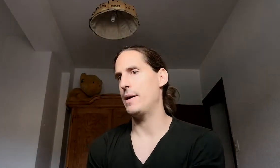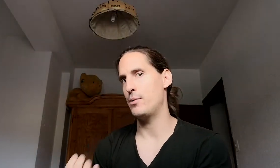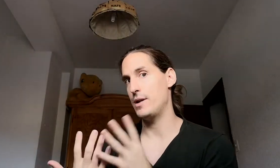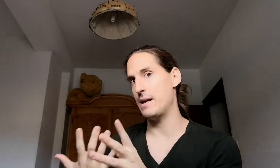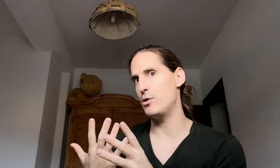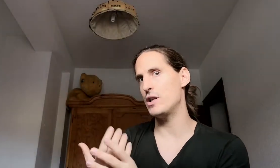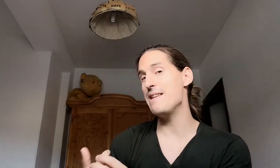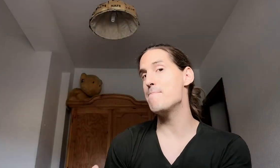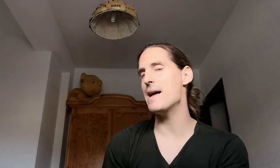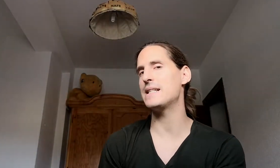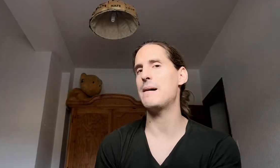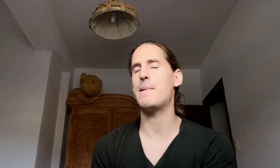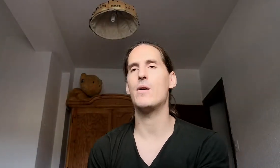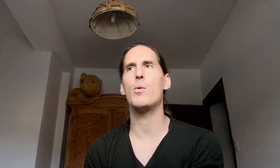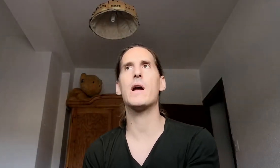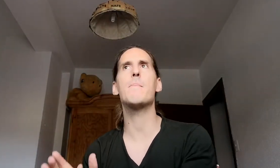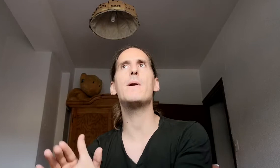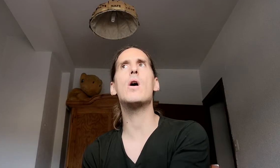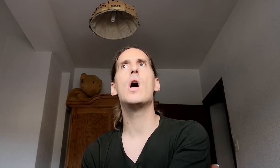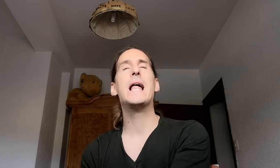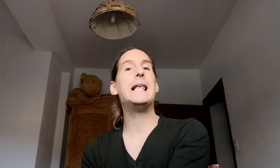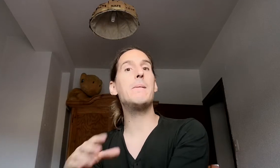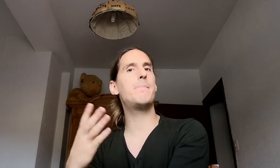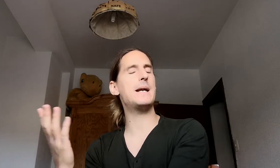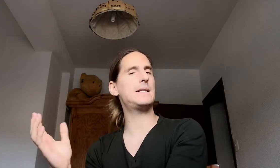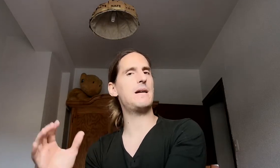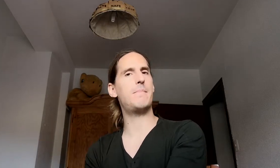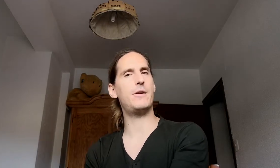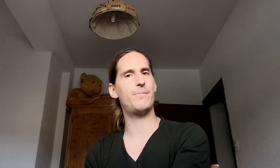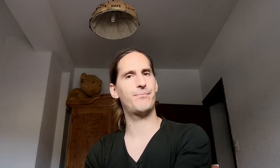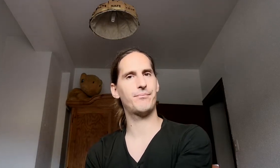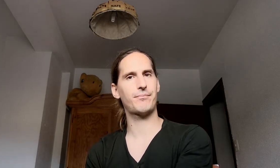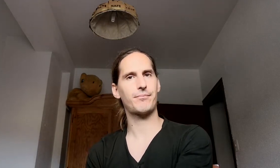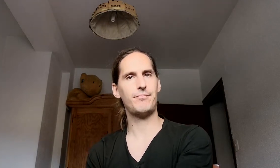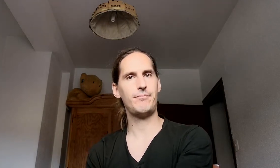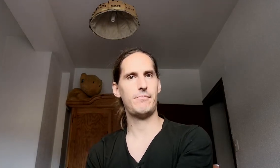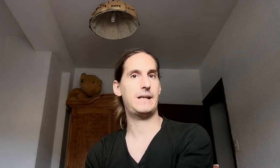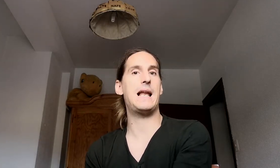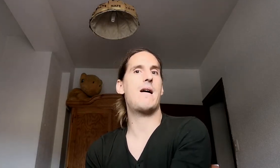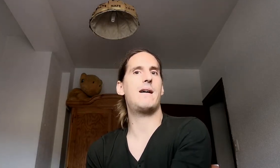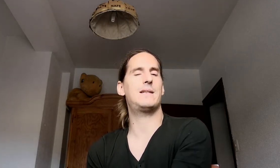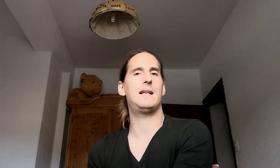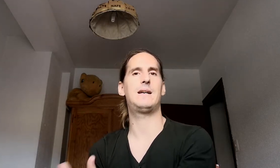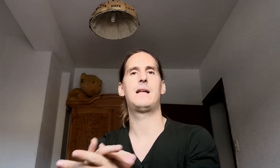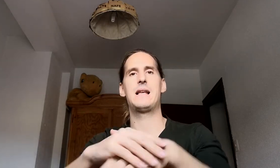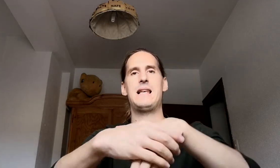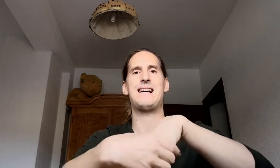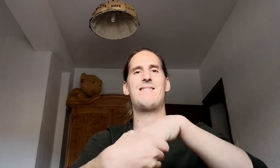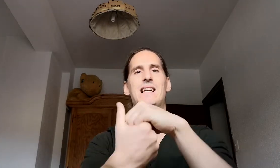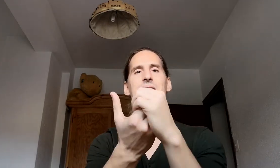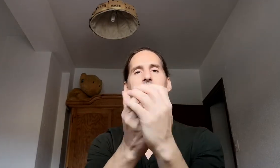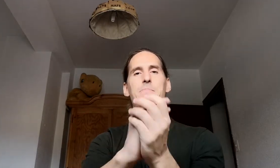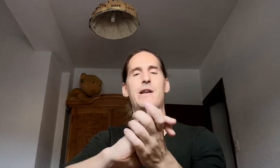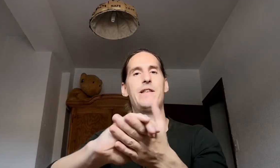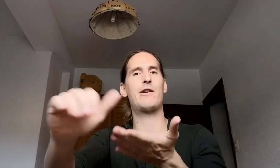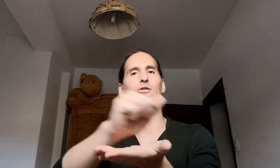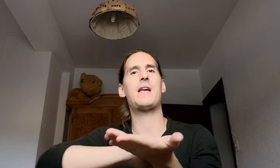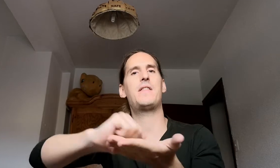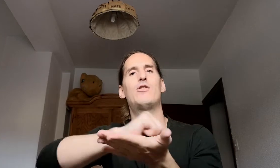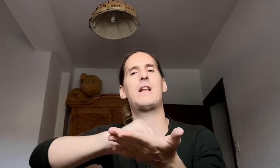Por ejemplo, eso es limpiarse las manos. Por ejemplo, limpiarse las manos. Que es lavárselas. Lavarse las manos. Ya no estoy haciendo